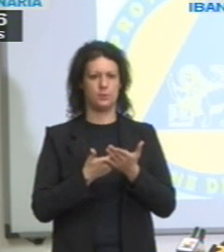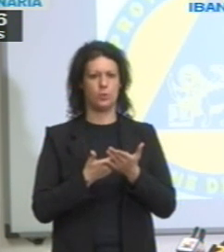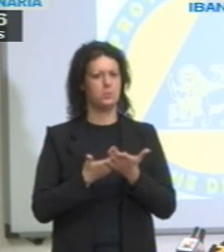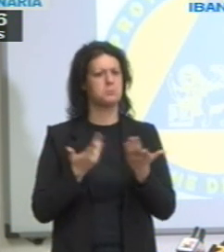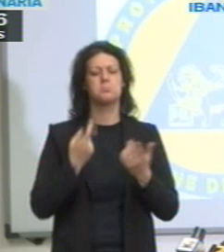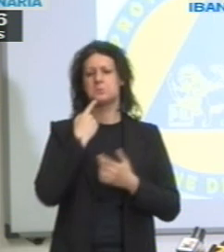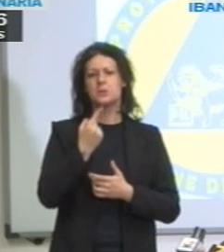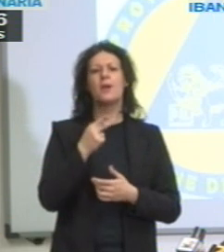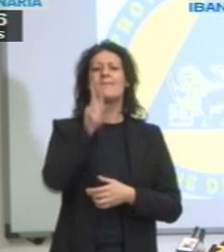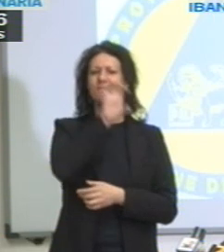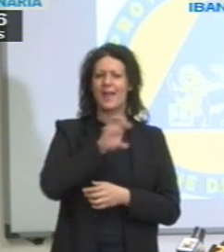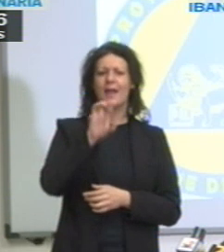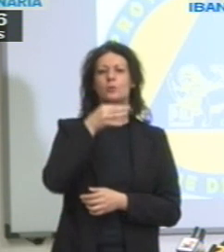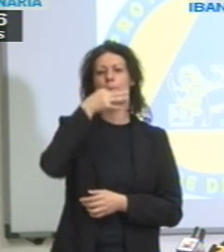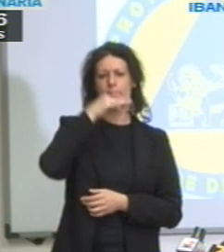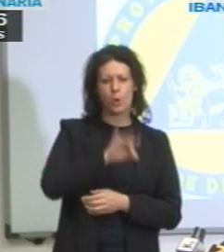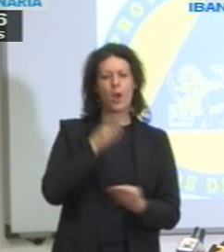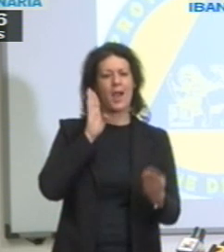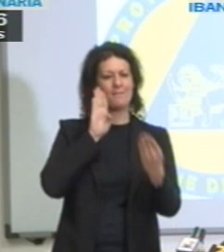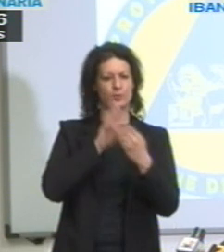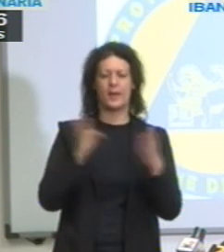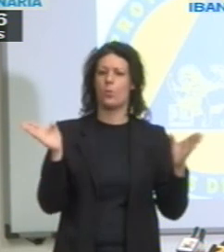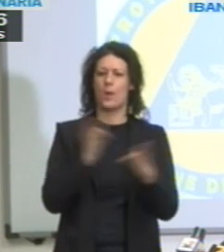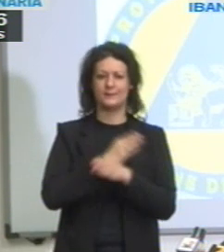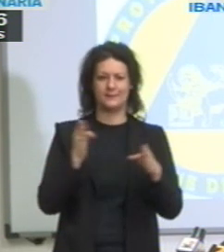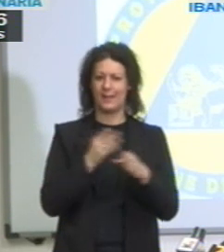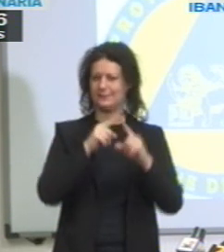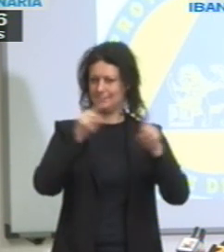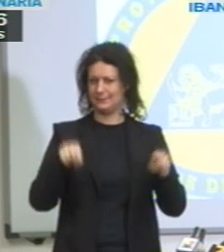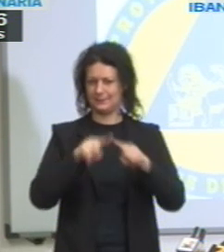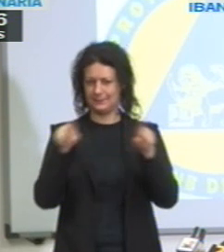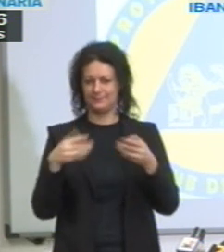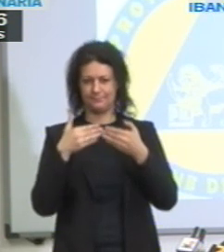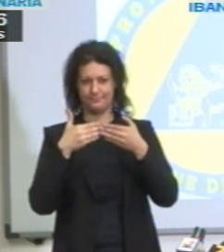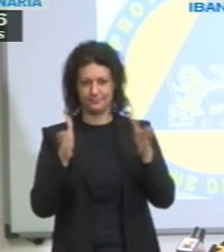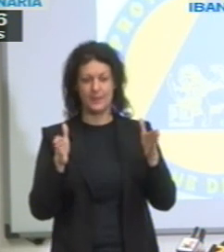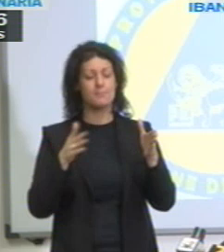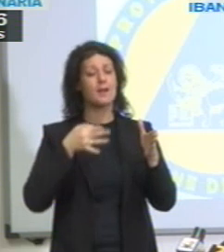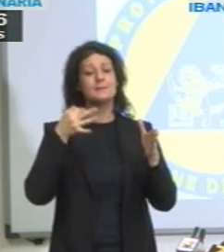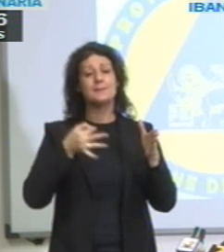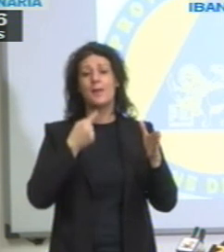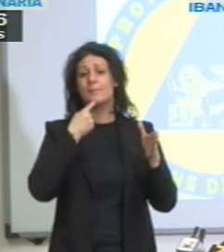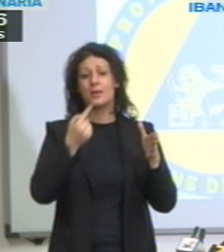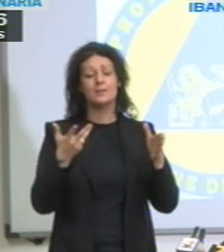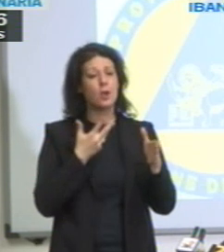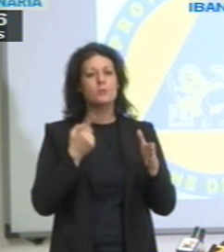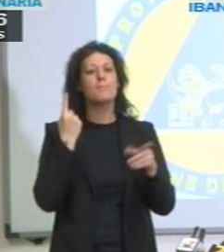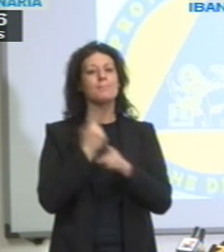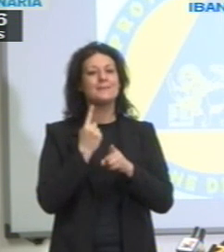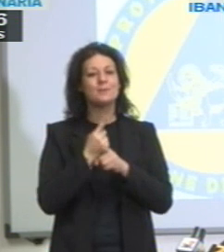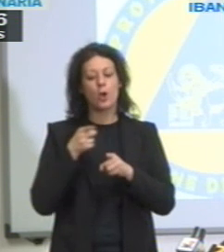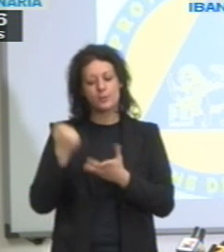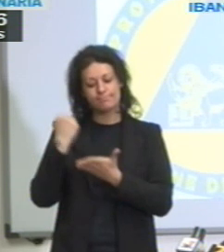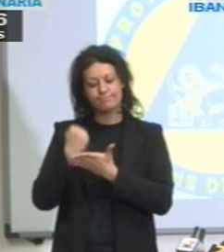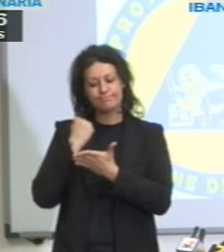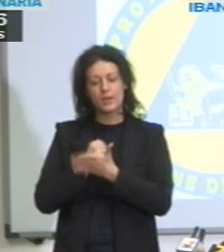potrebbe affrontare qualsiasi attività. La verità è che poi dobbiamo avere l'avallo del Comitato Tecnico Scientifico, perché oltre